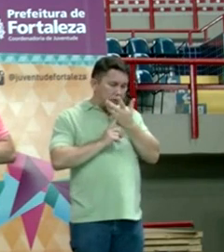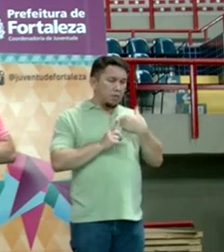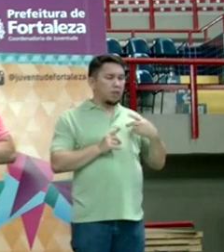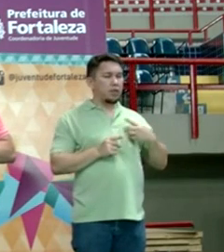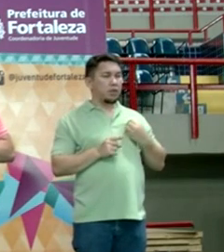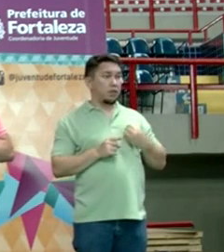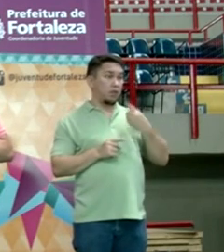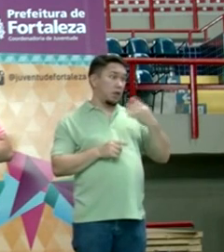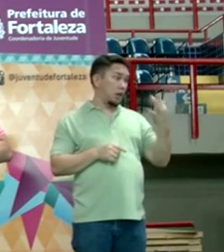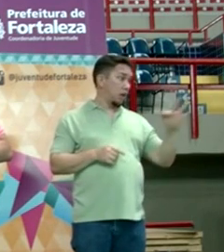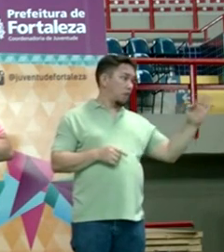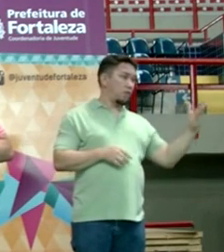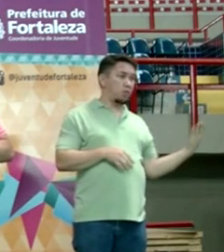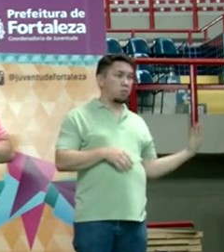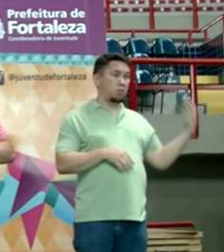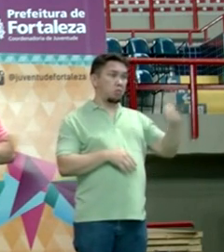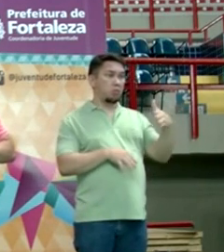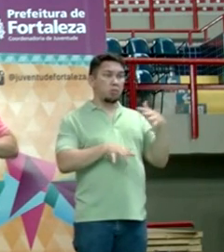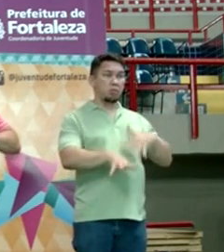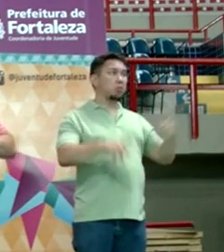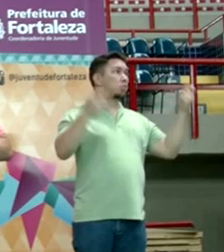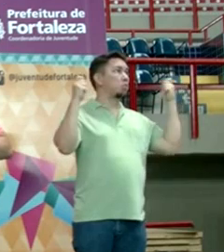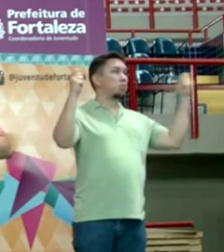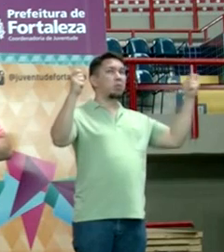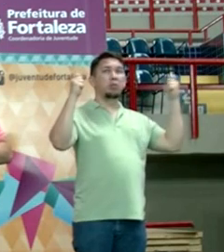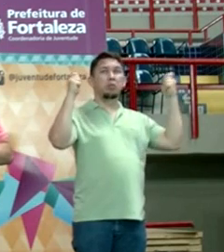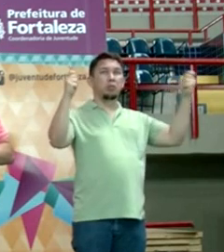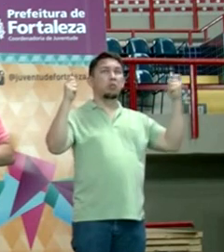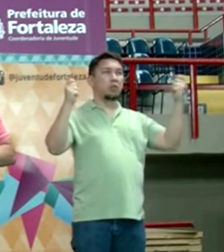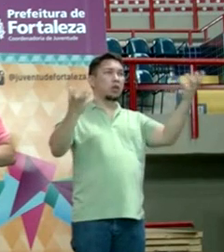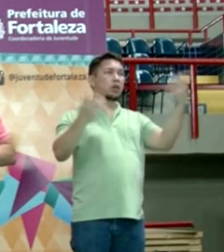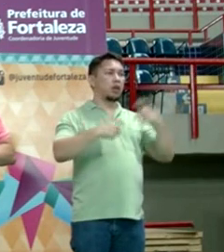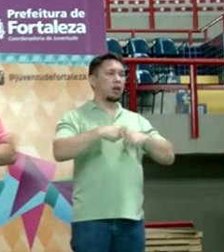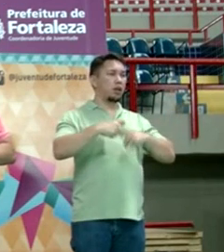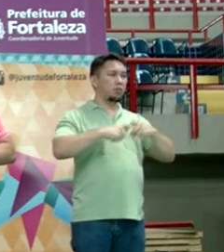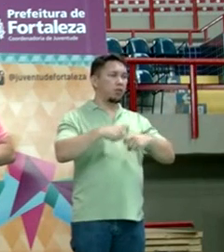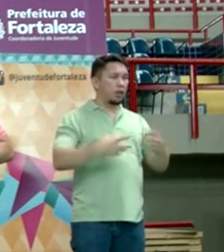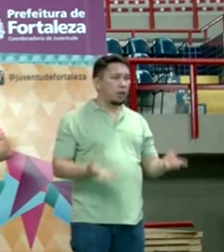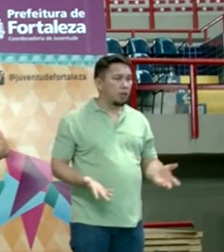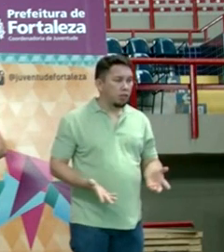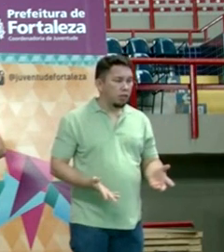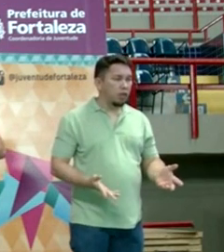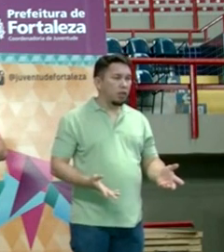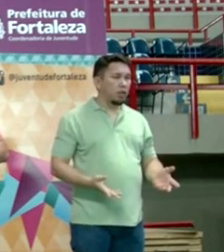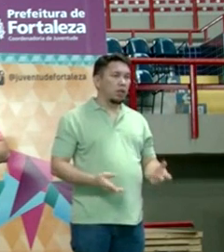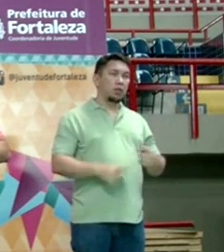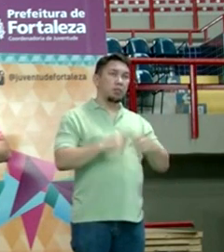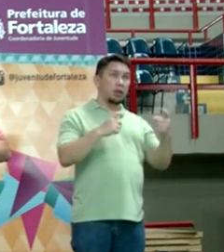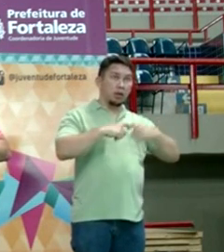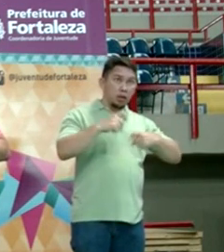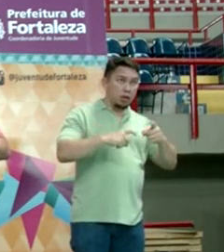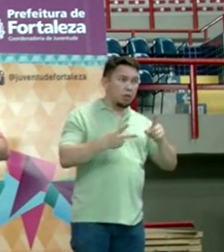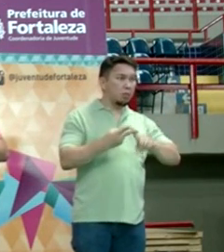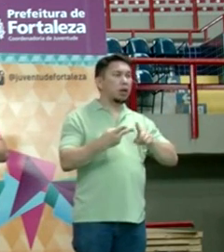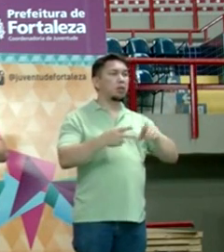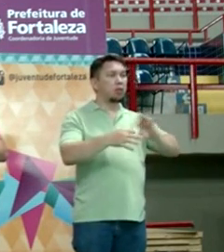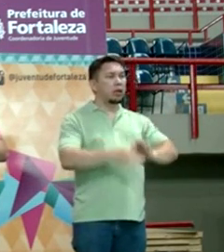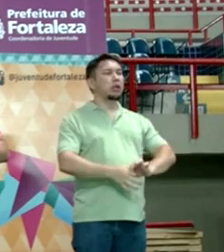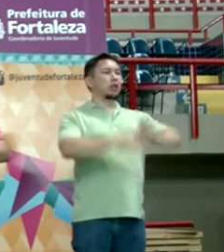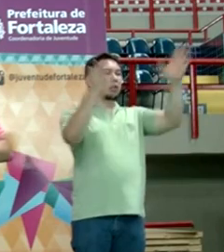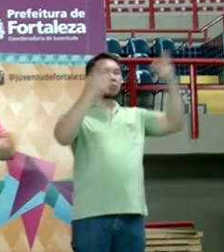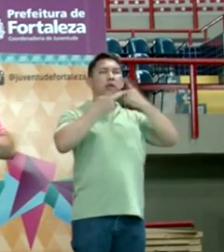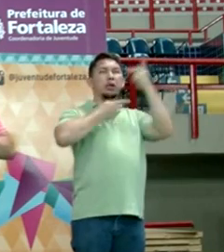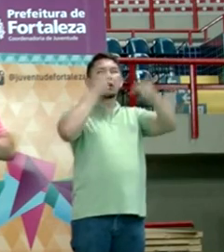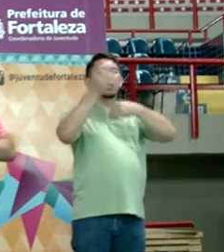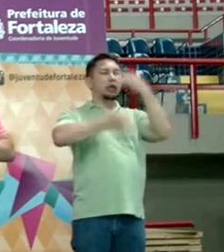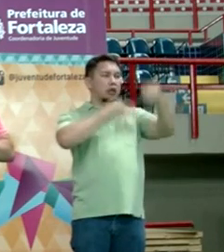as jovens francesas foram às ruas, sabe, com os cartazes: queremos sexo. Mas a gente não quer só sexo, a gente quer liberdade